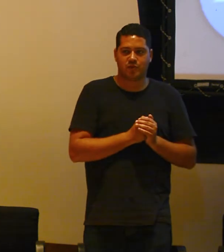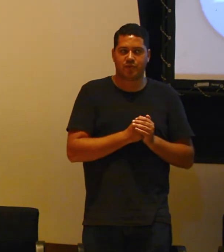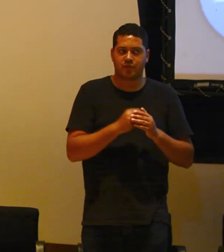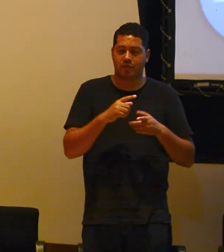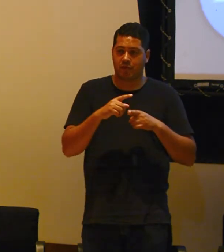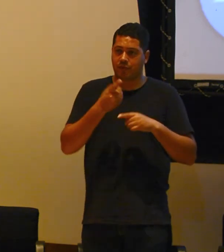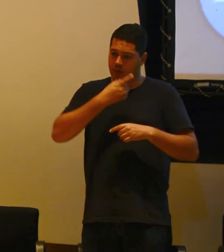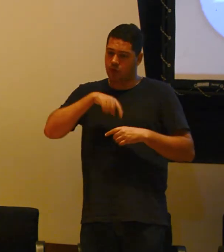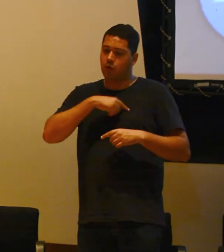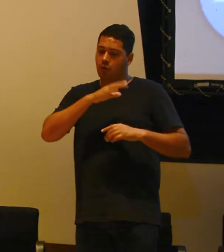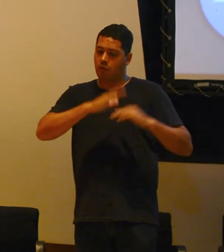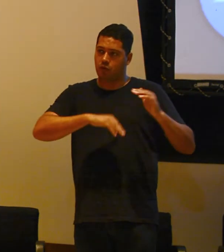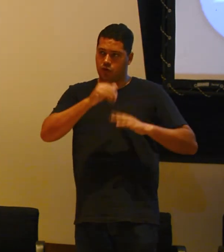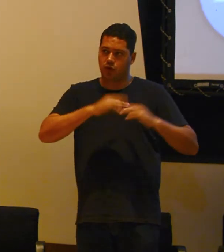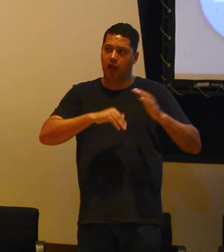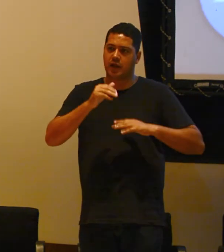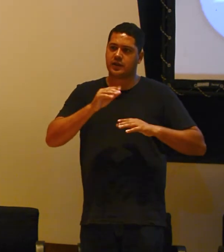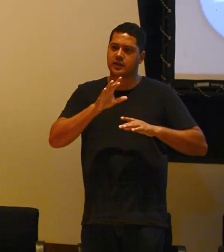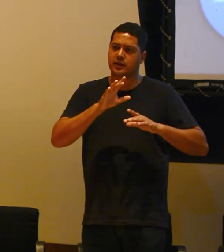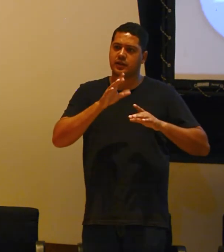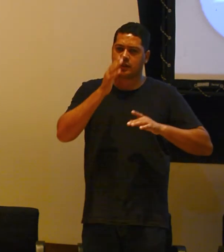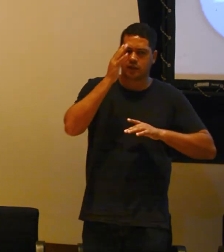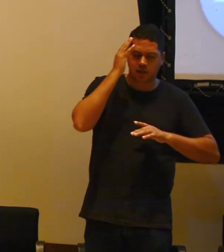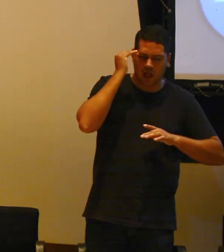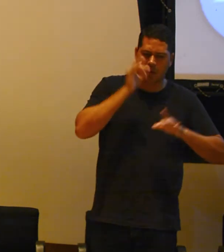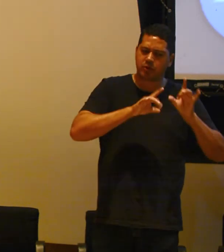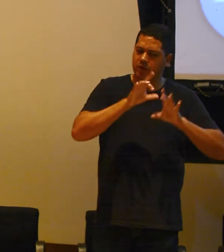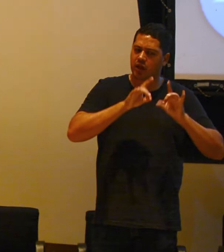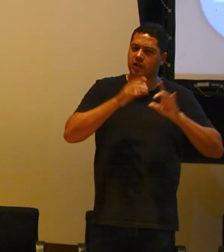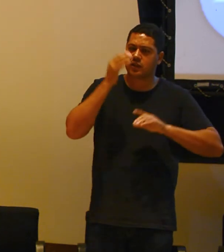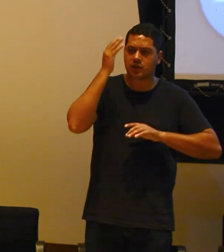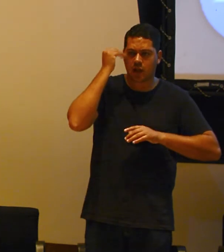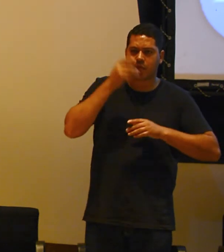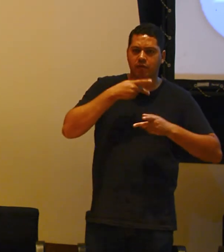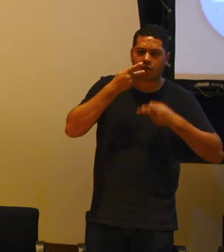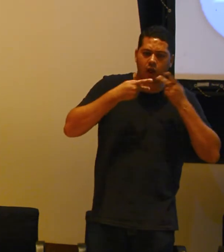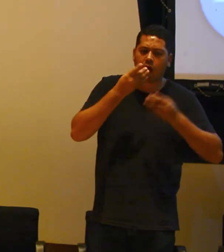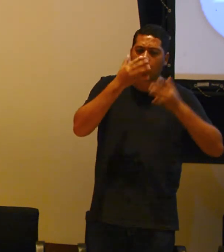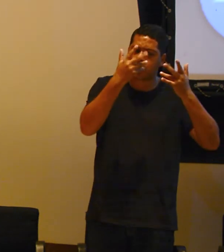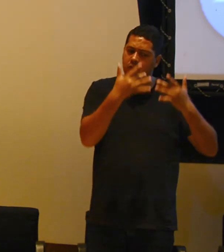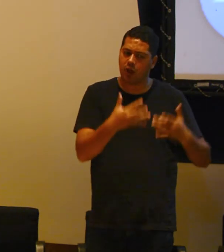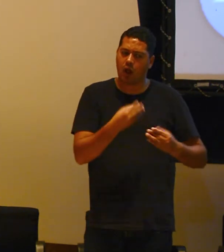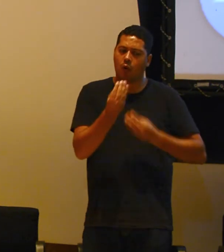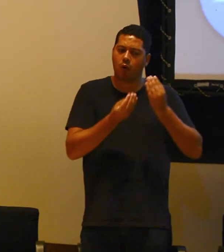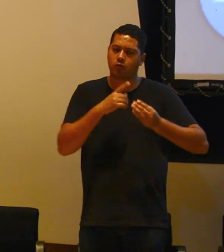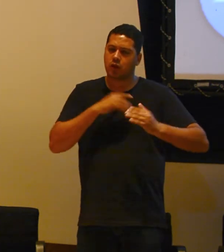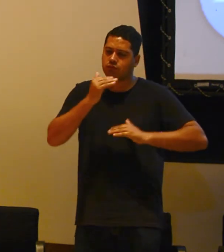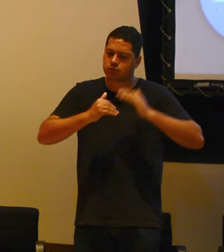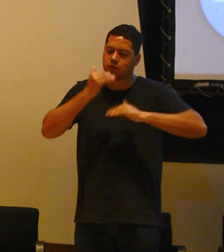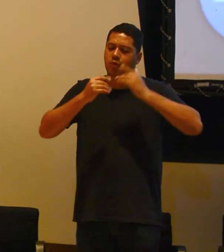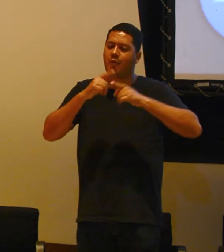somos profissionais que somos especialistas em falar como está esse desempenho. Mas como que vai acontecer para a gente ter